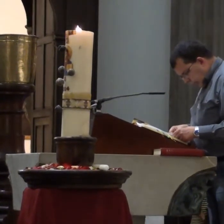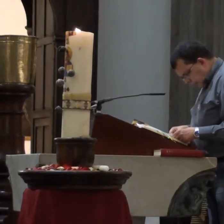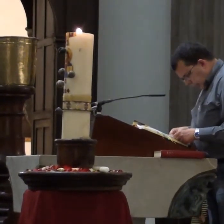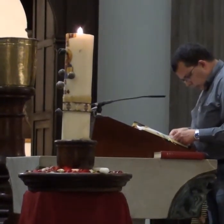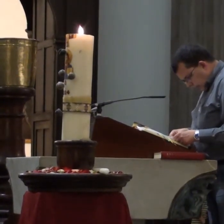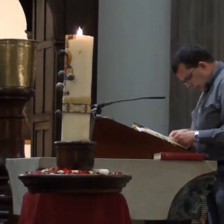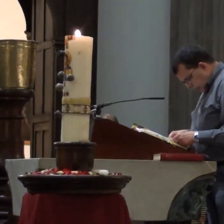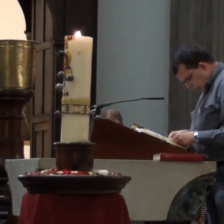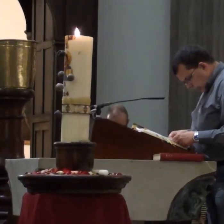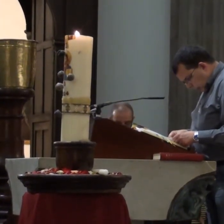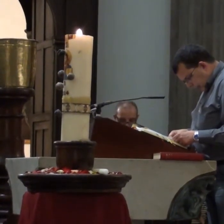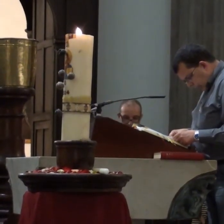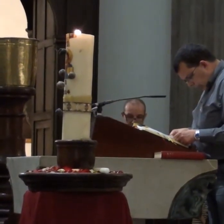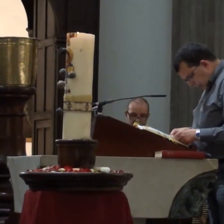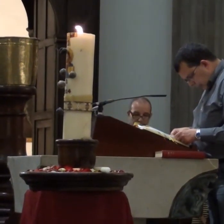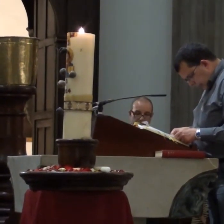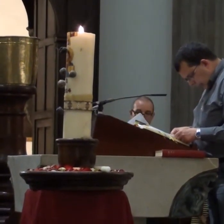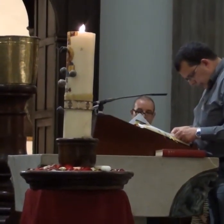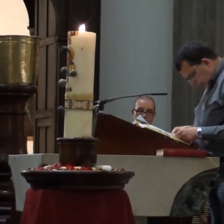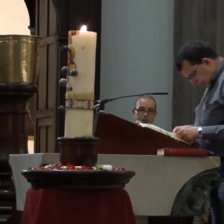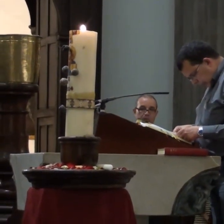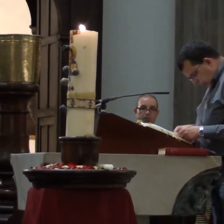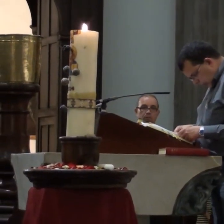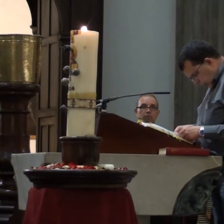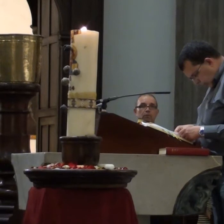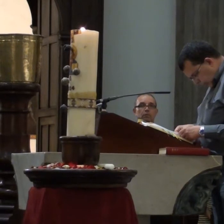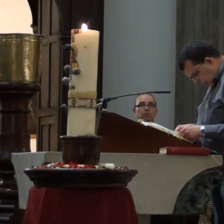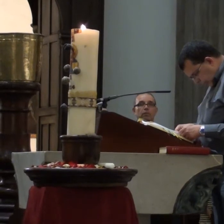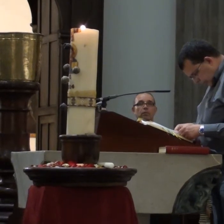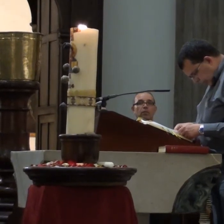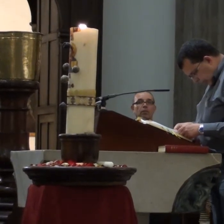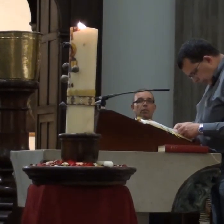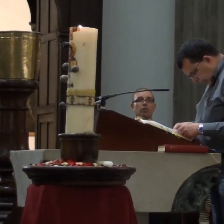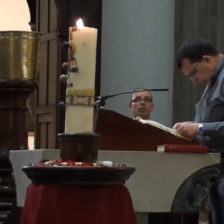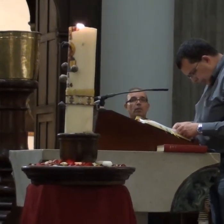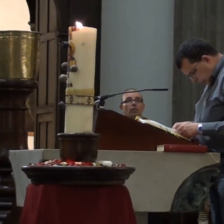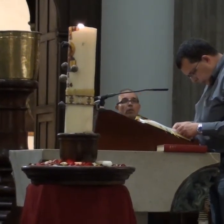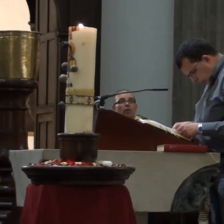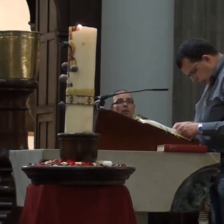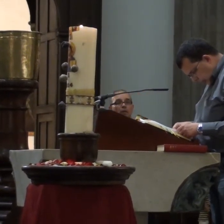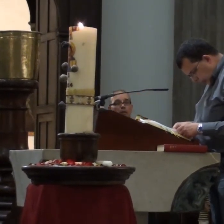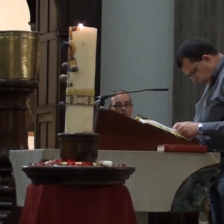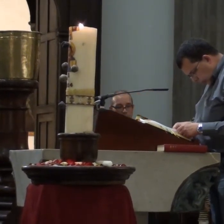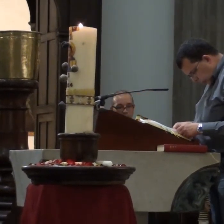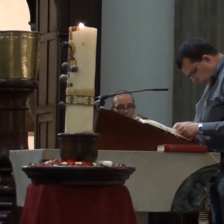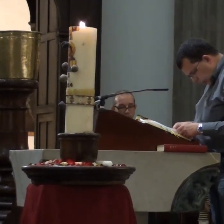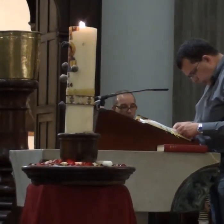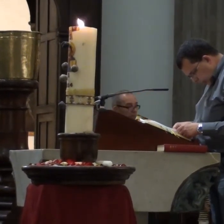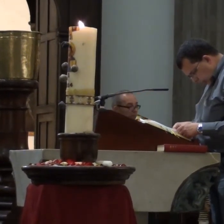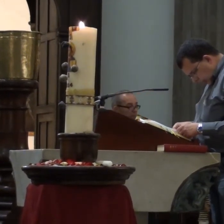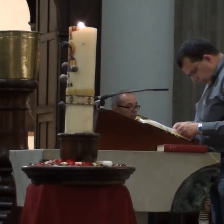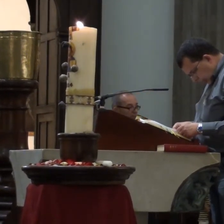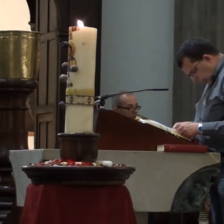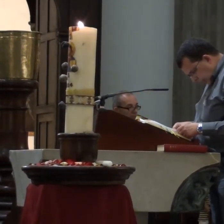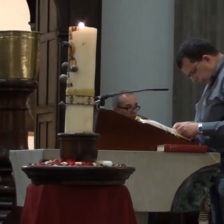madre del pino que nuestra alma sea sagraria en el que se quede el Jesús de nuestra comunión